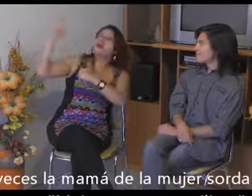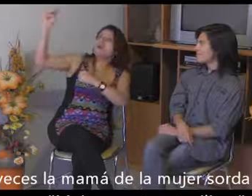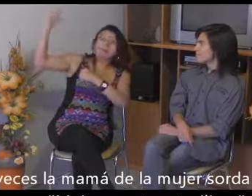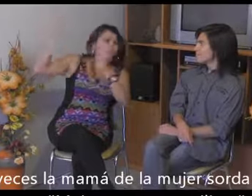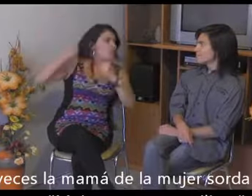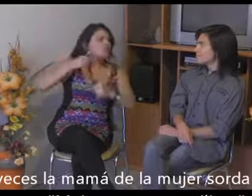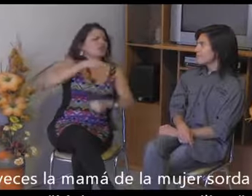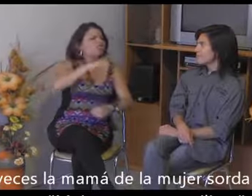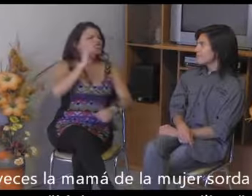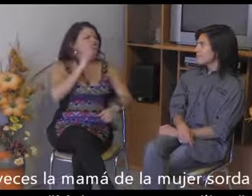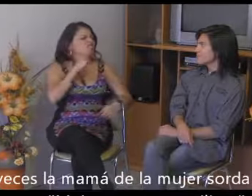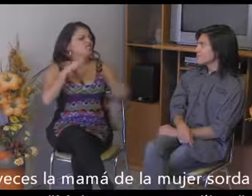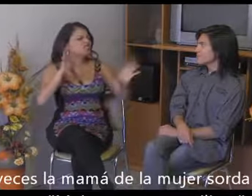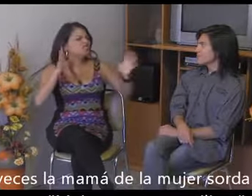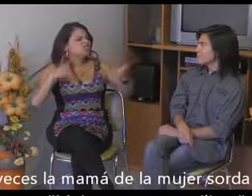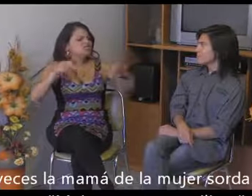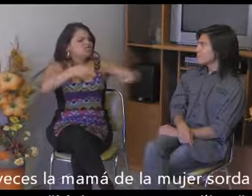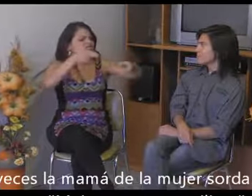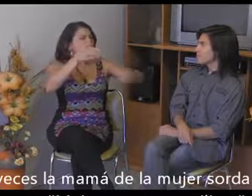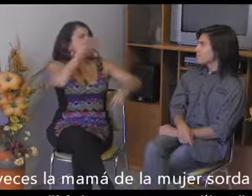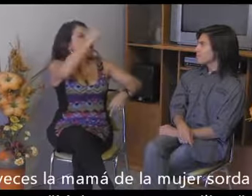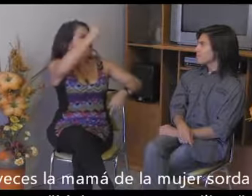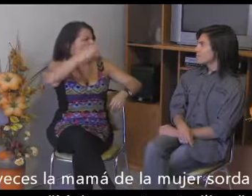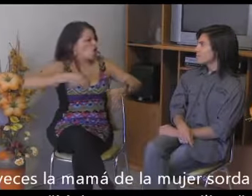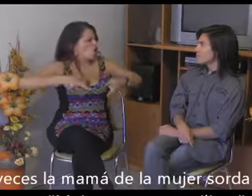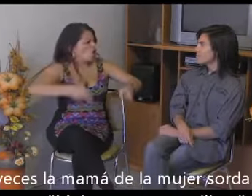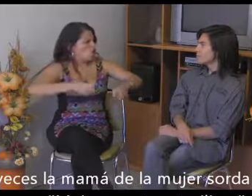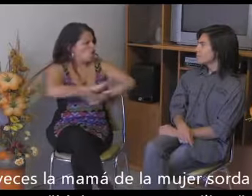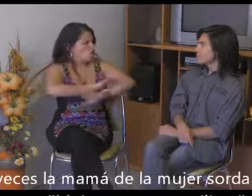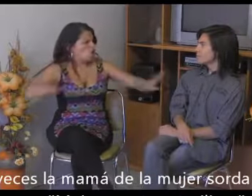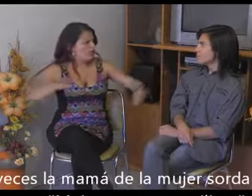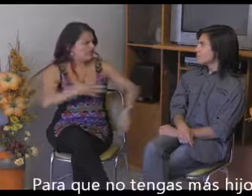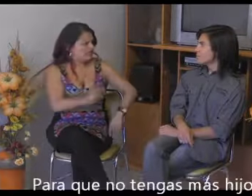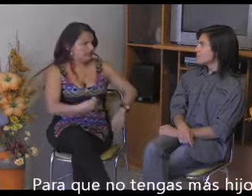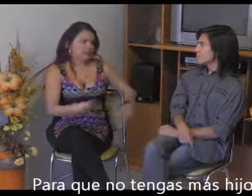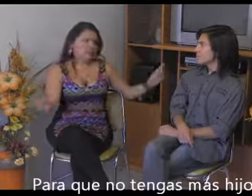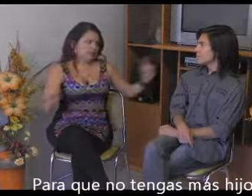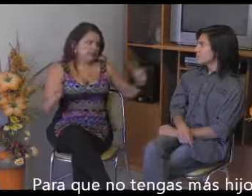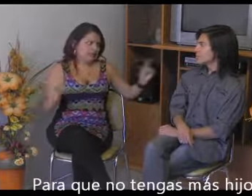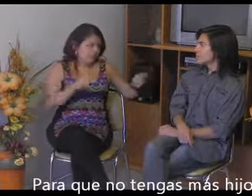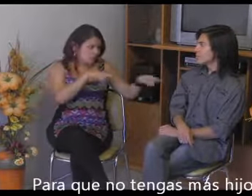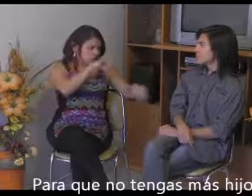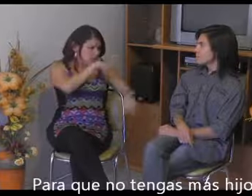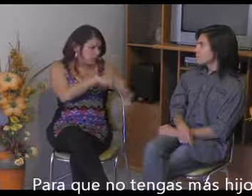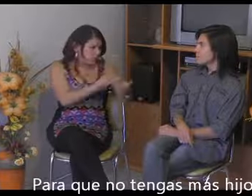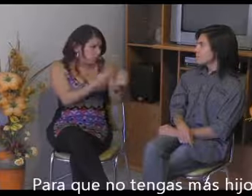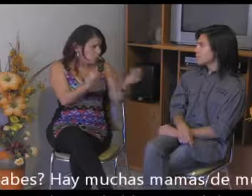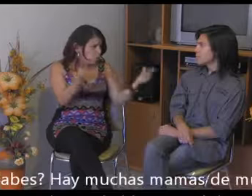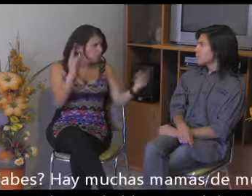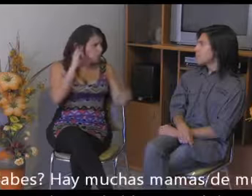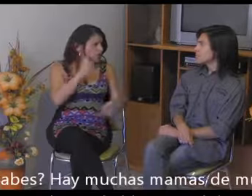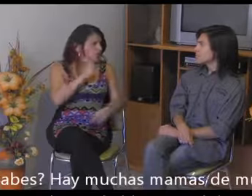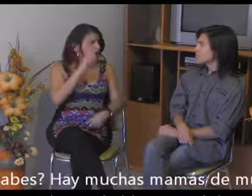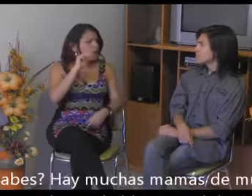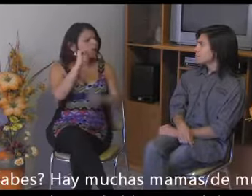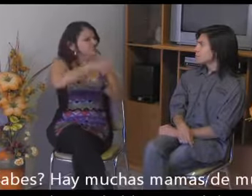mamá, no. Ah, dice, sorda, mejor esterilicémosla para que no tenga más hijos. Tú sabes que